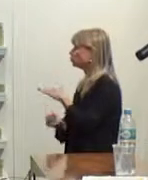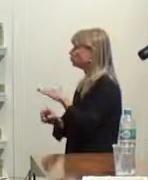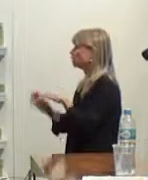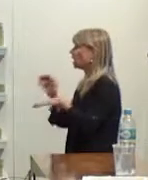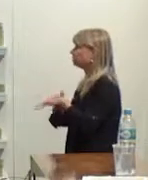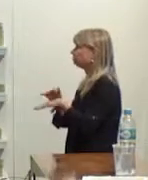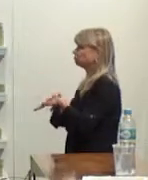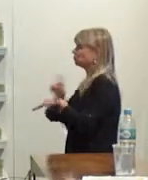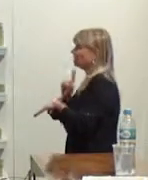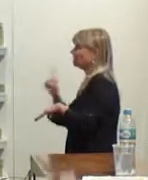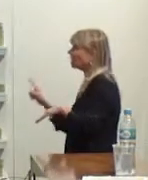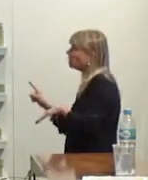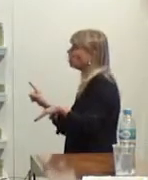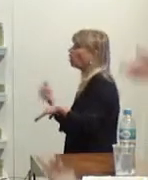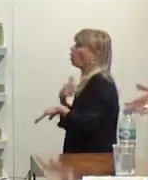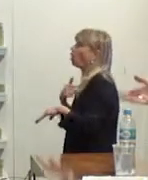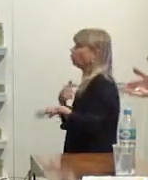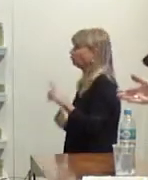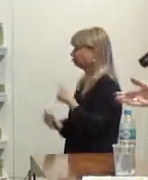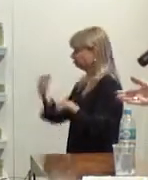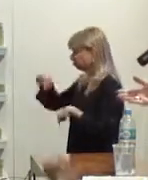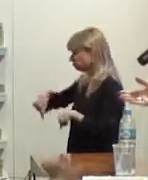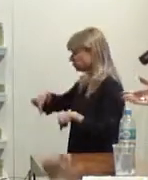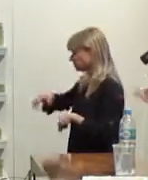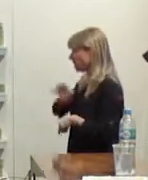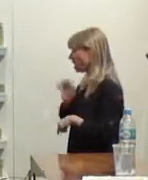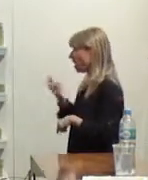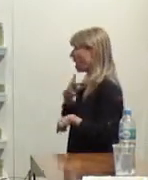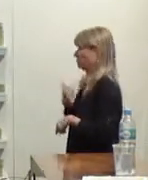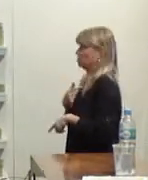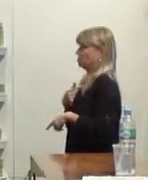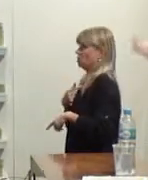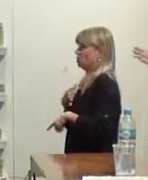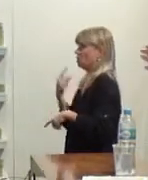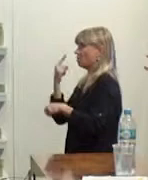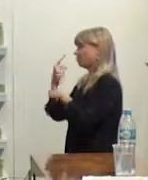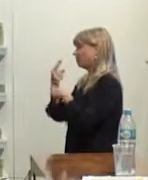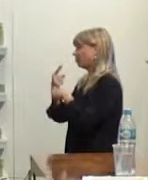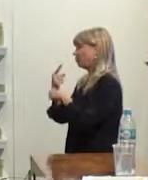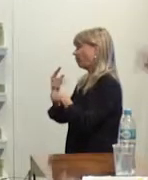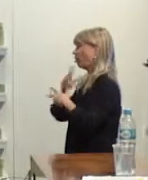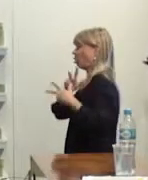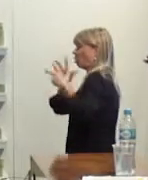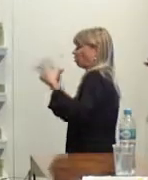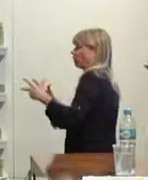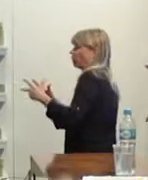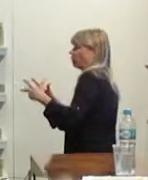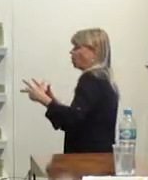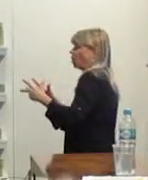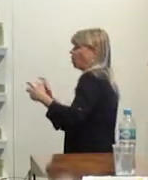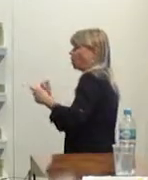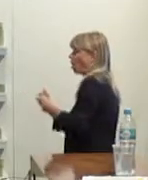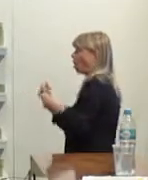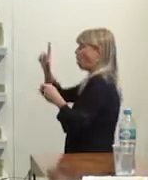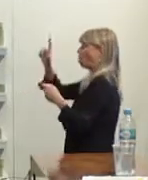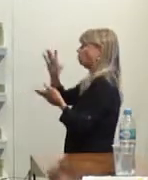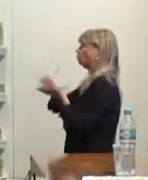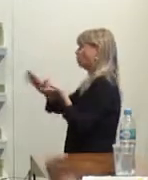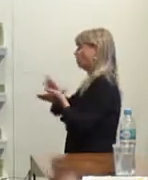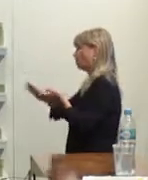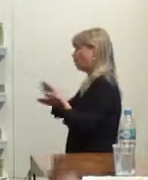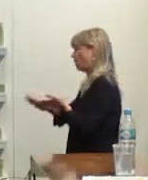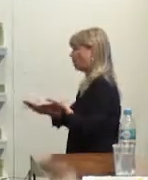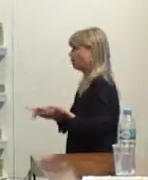hizo cargo del subte, la primera medida que adoptó fue volver a decir que iba a hacer otro aumento de la